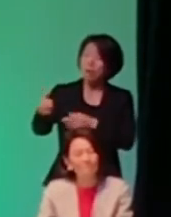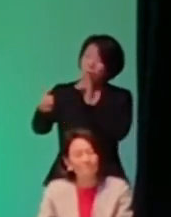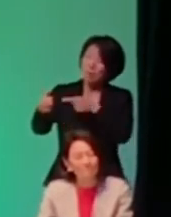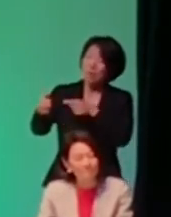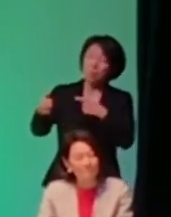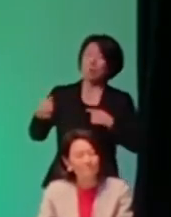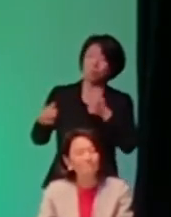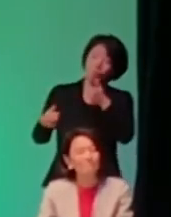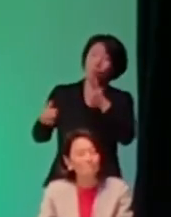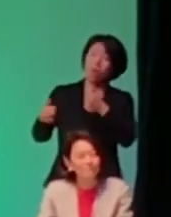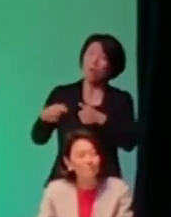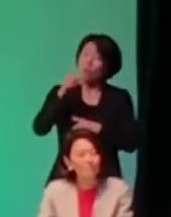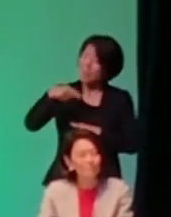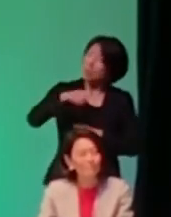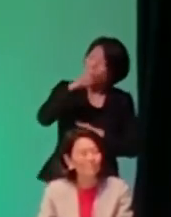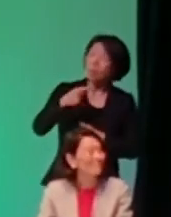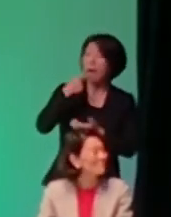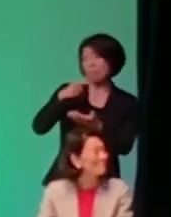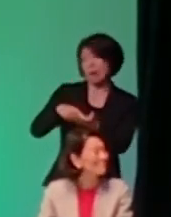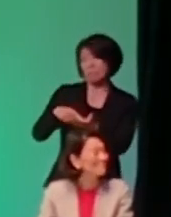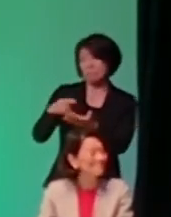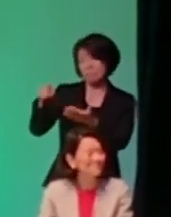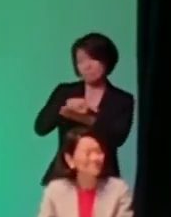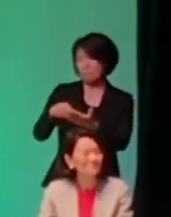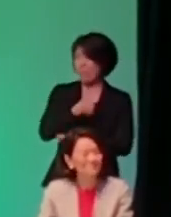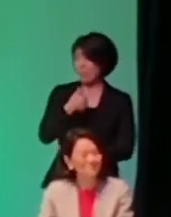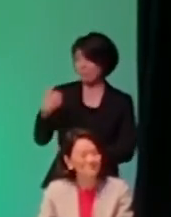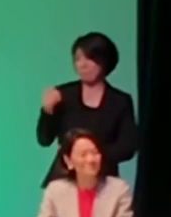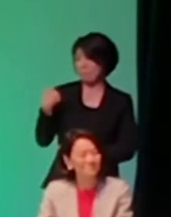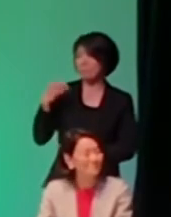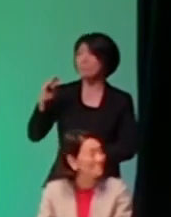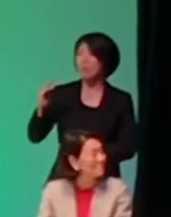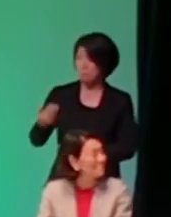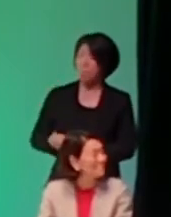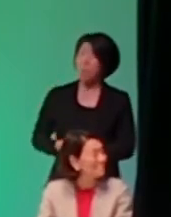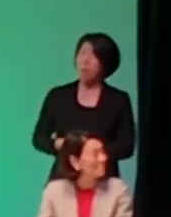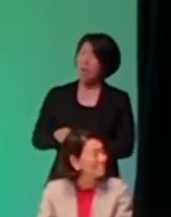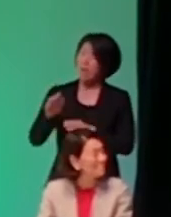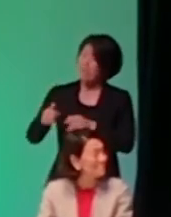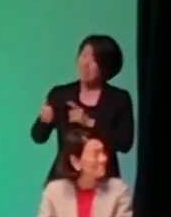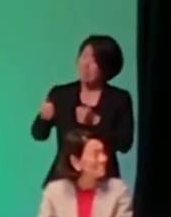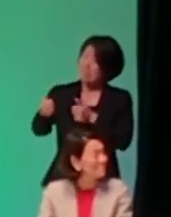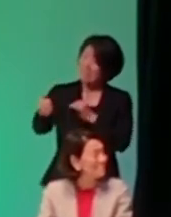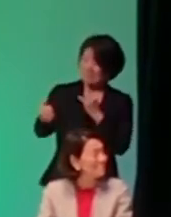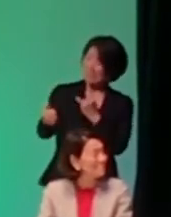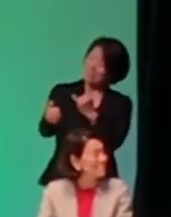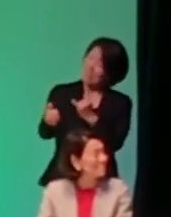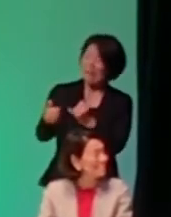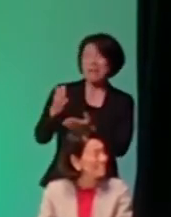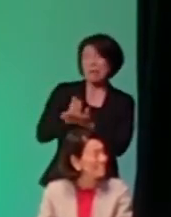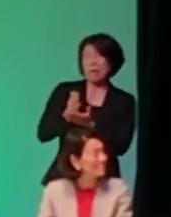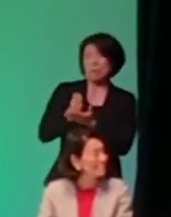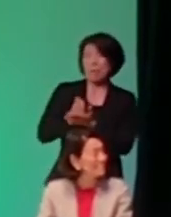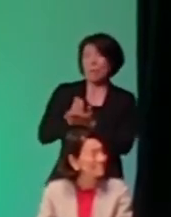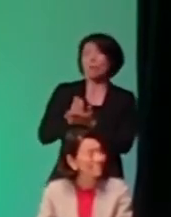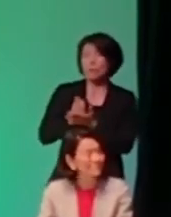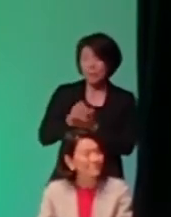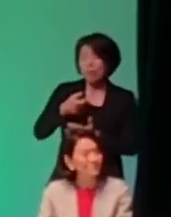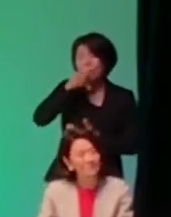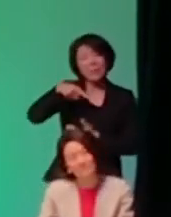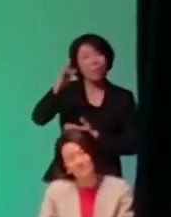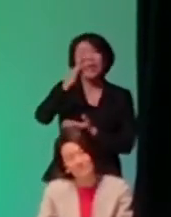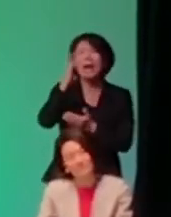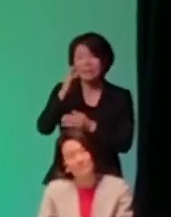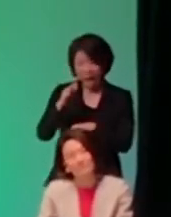って簡単なのになっていうふうに思ったんですけど、これはちょっとやめといた方がいいかなっていうことで、じゃあ飲みに行かず